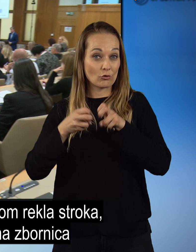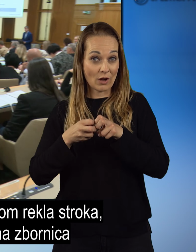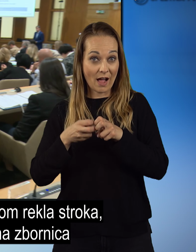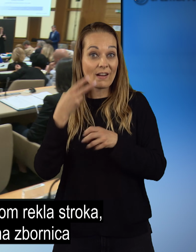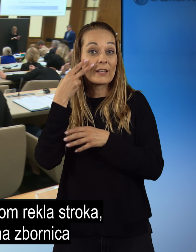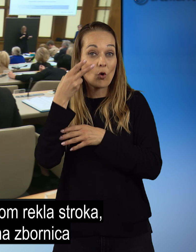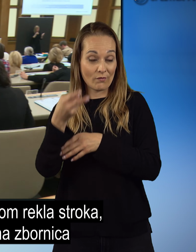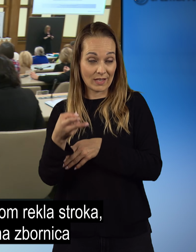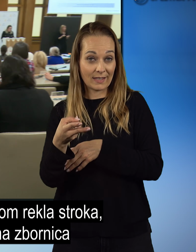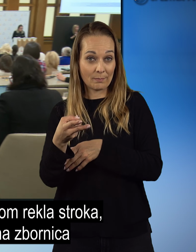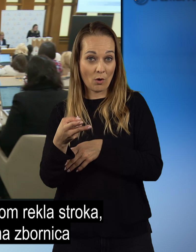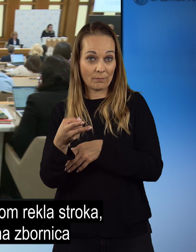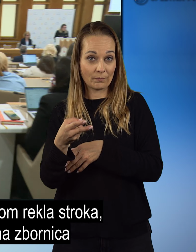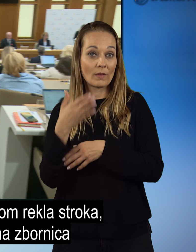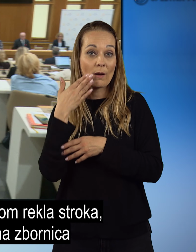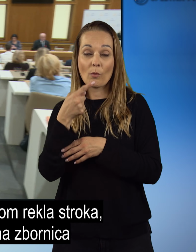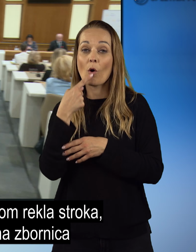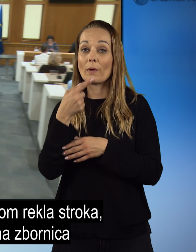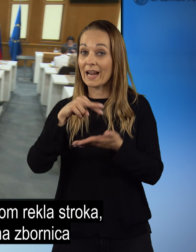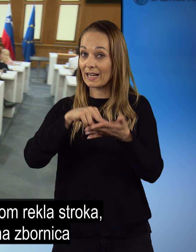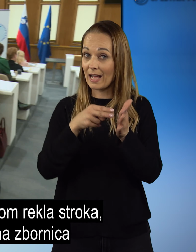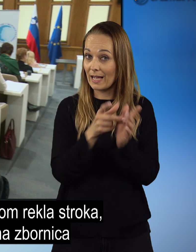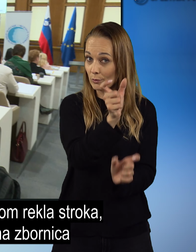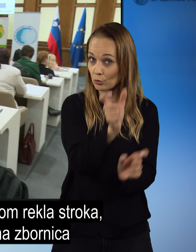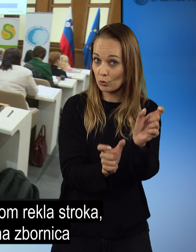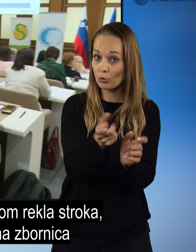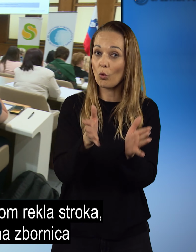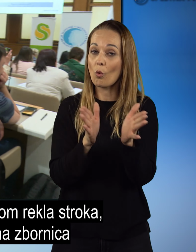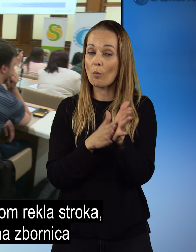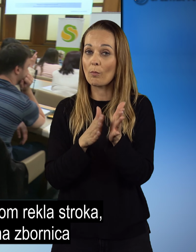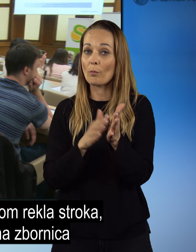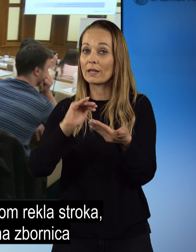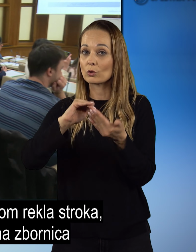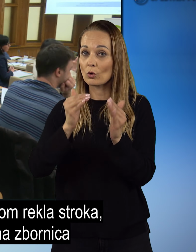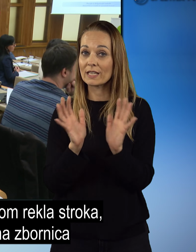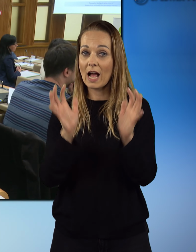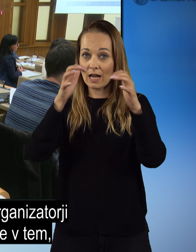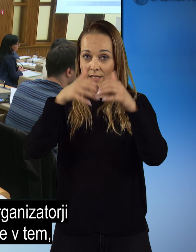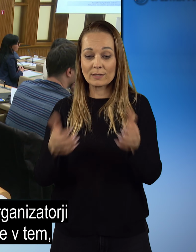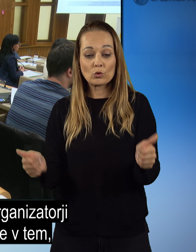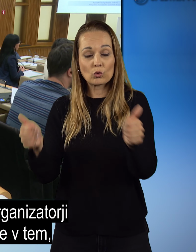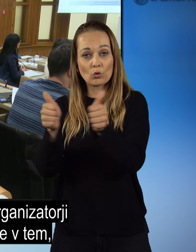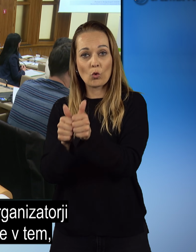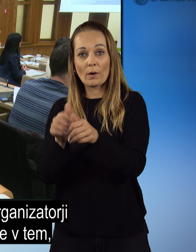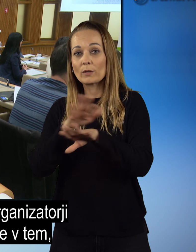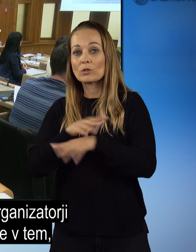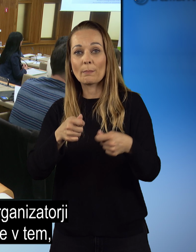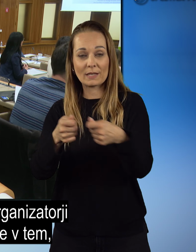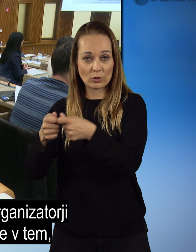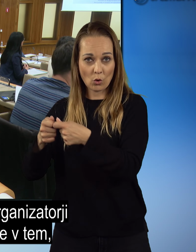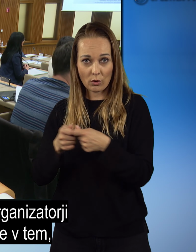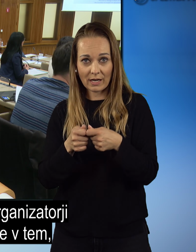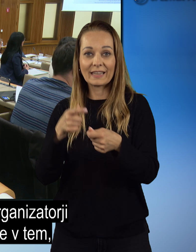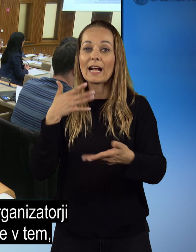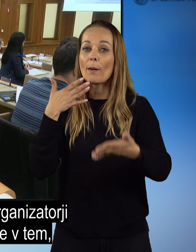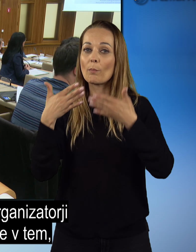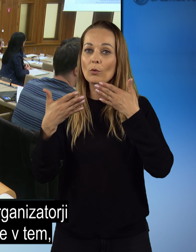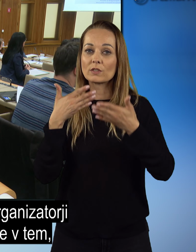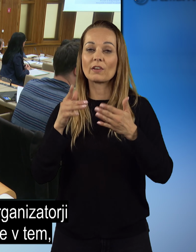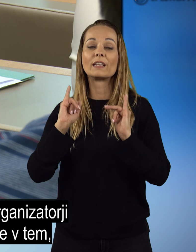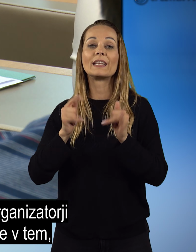Težava, ki jo vidimo, bom rekla stroka, to pomeni Socialna zbornica skupaj z vsemi soorganizatorji tega